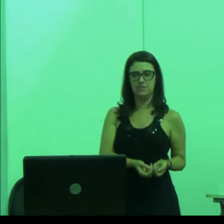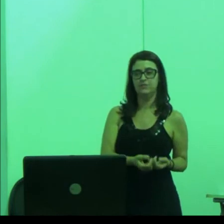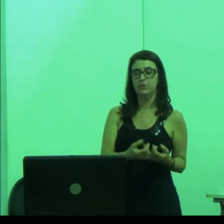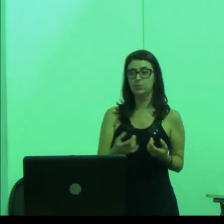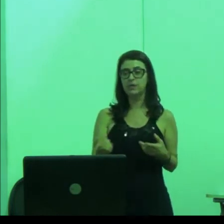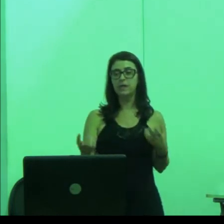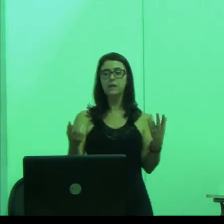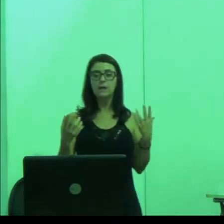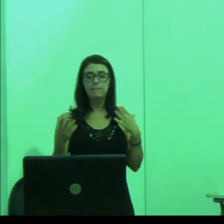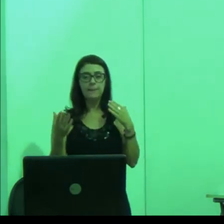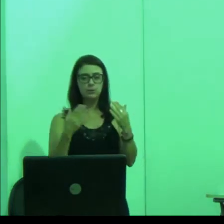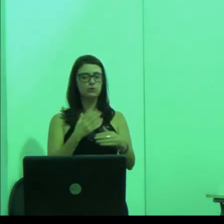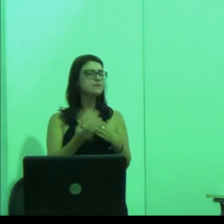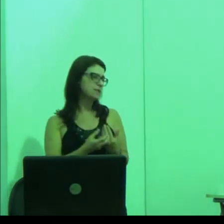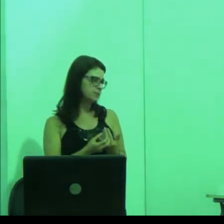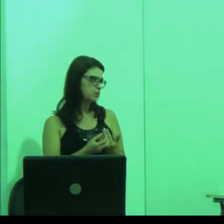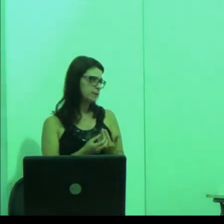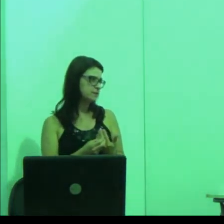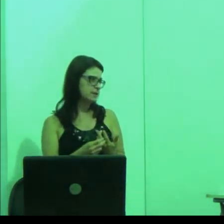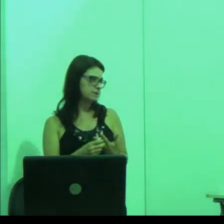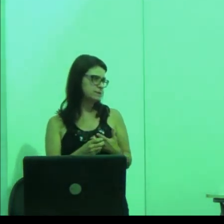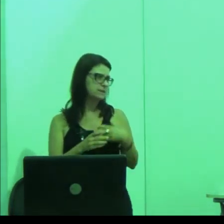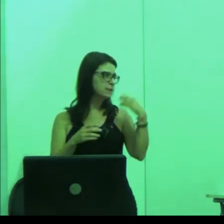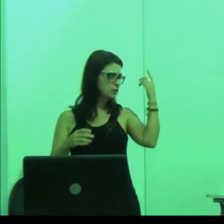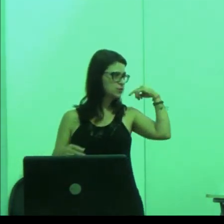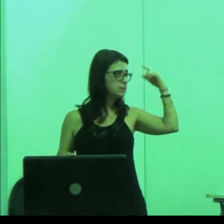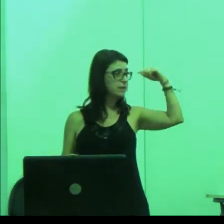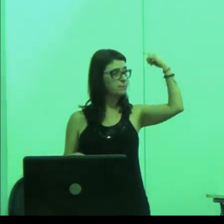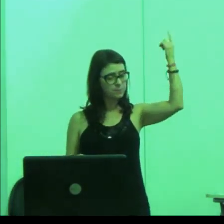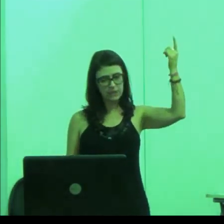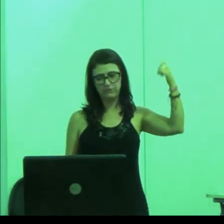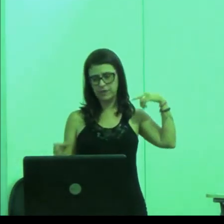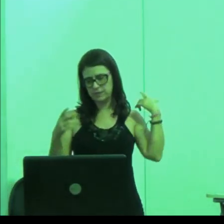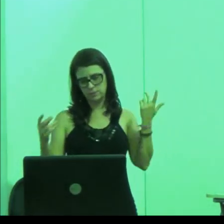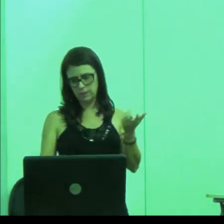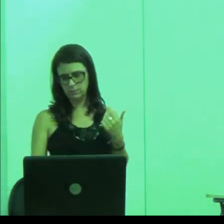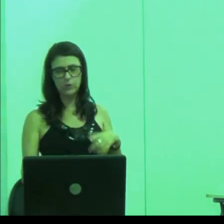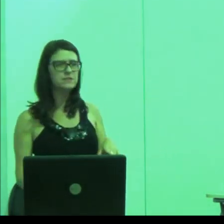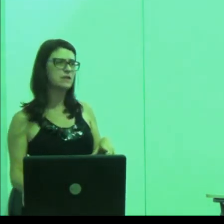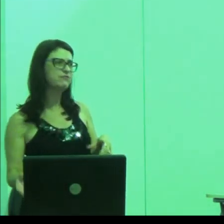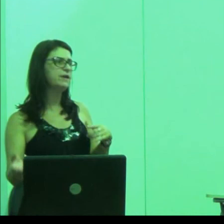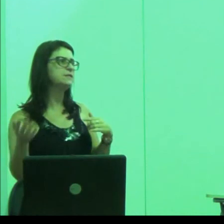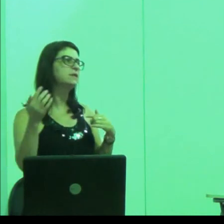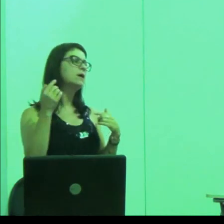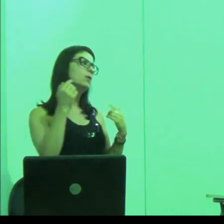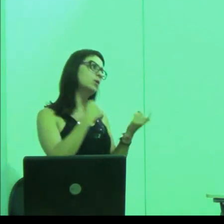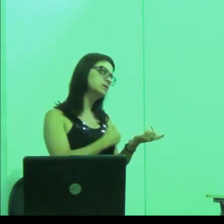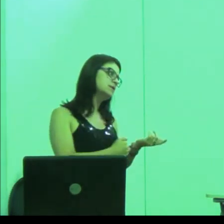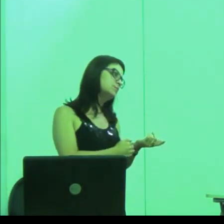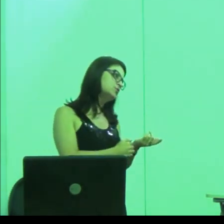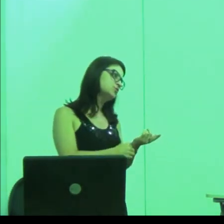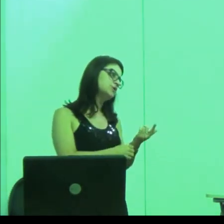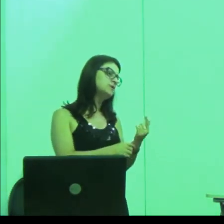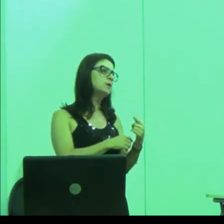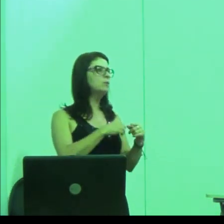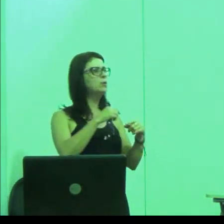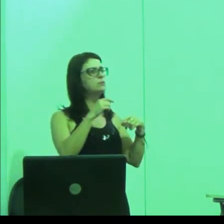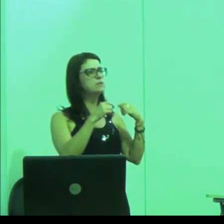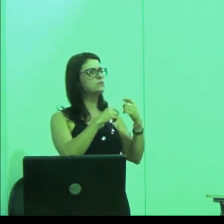livro, é porque eu estou fazendo a pessoa pensar. E às vezes é uma pessoa também que a primeira fez, também muitas ela fez, outras ela pediu sugestão, outras, enfim,